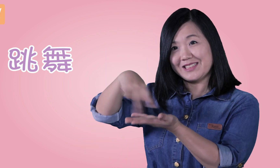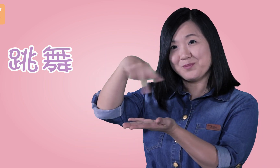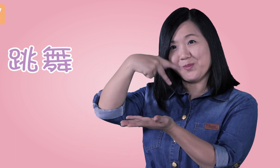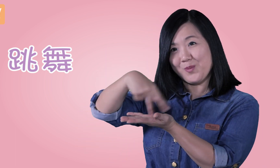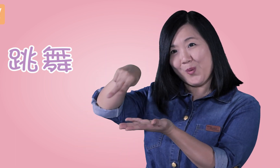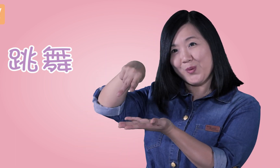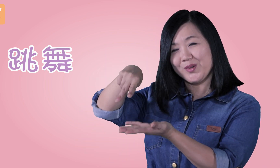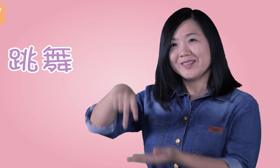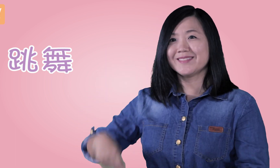跳舞，